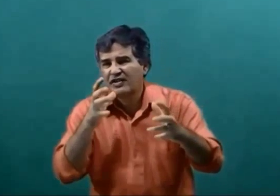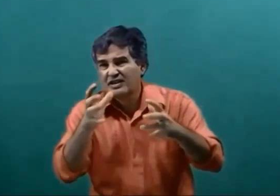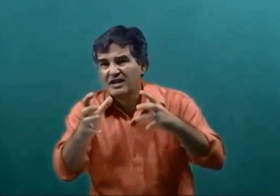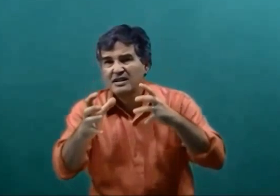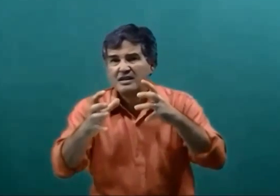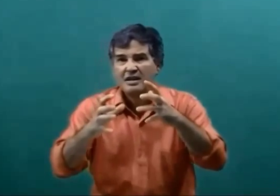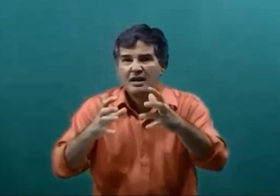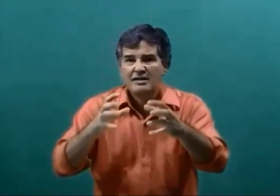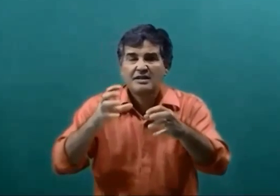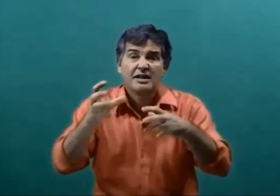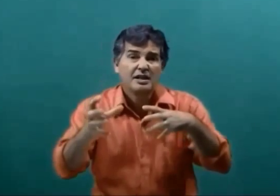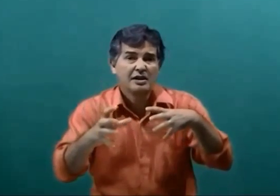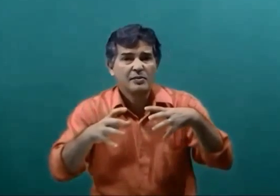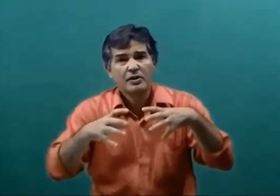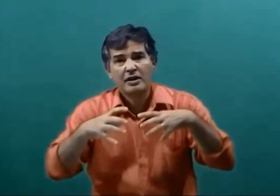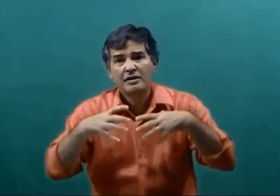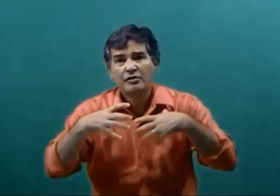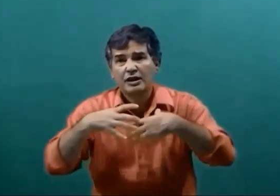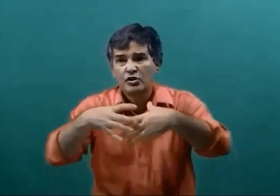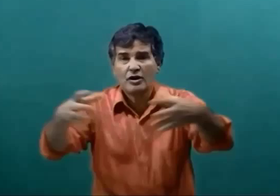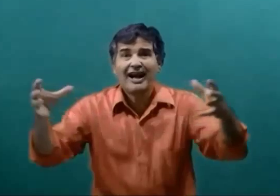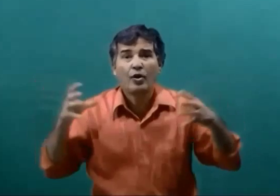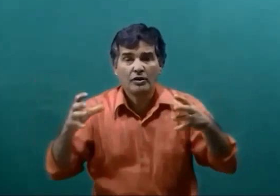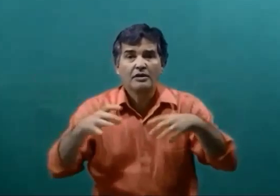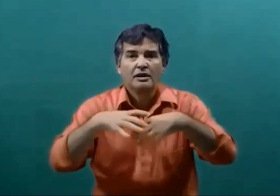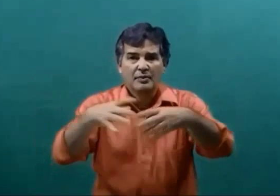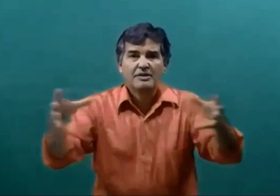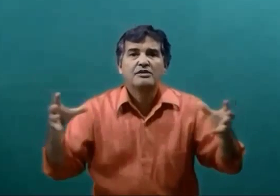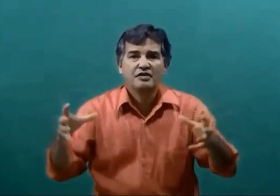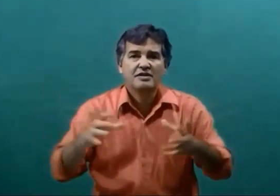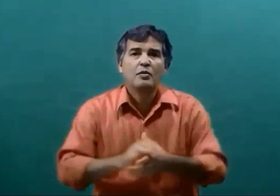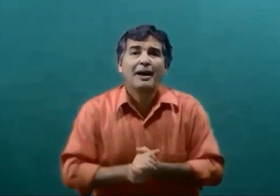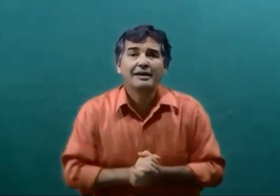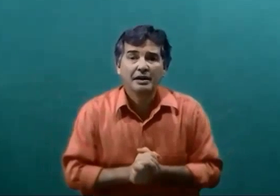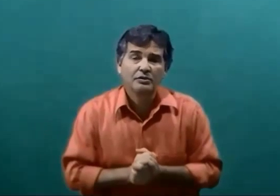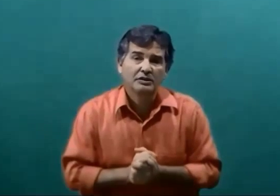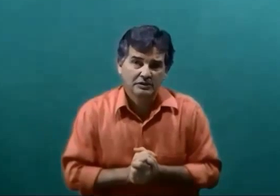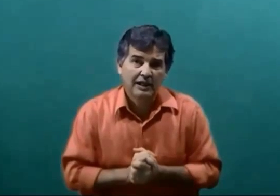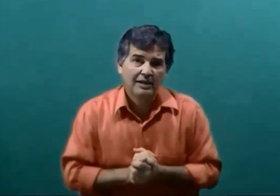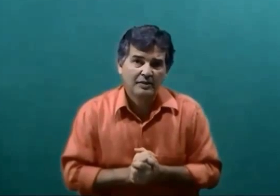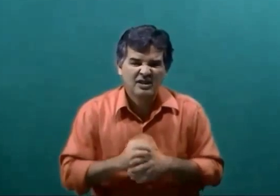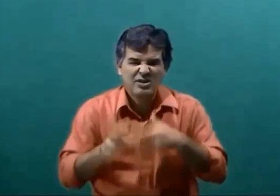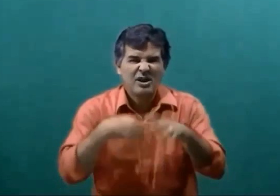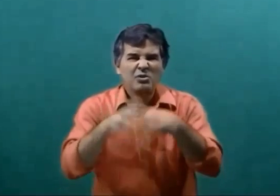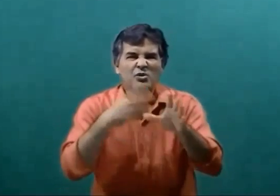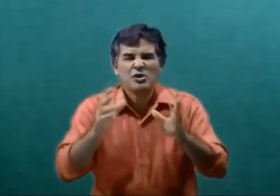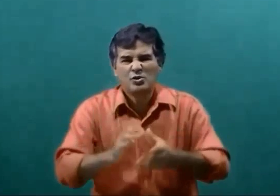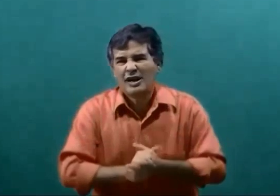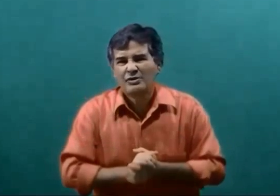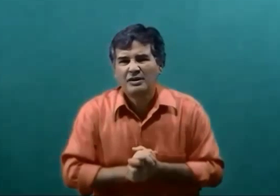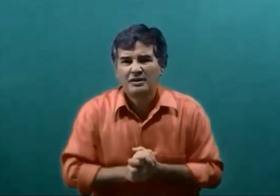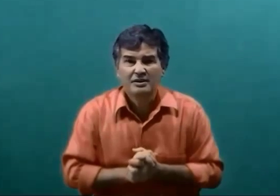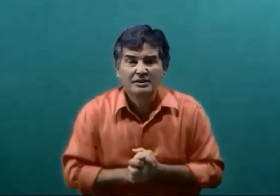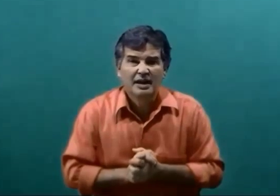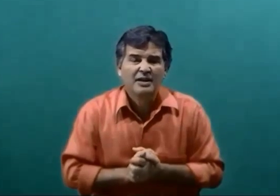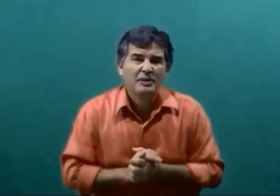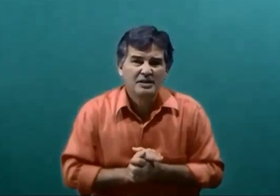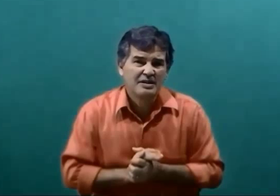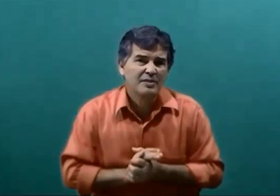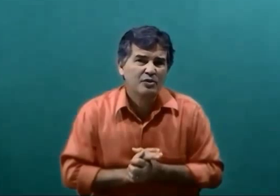fazer essas críticas, porque a nível nacional é preciso fazer um padrão da Libras. Isso está muito misturado ainda precisa ser